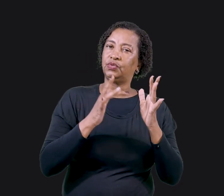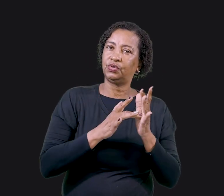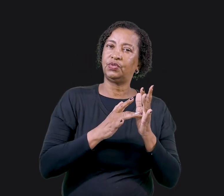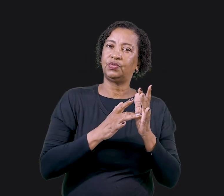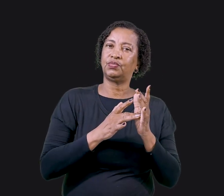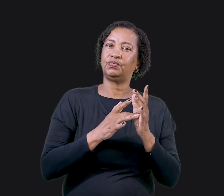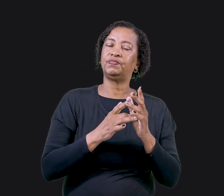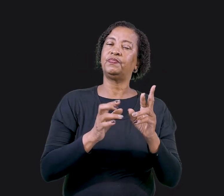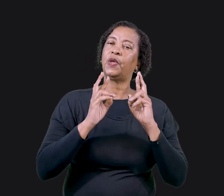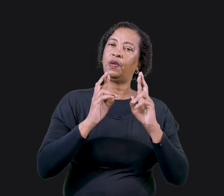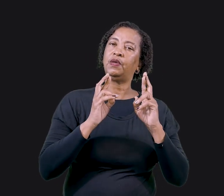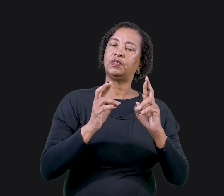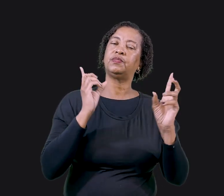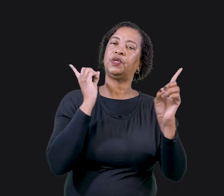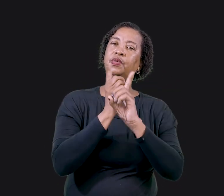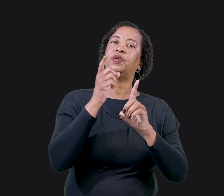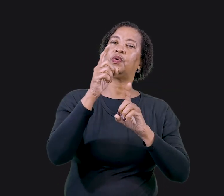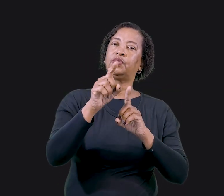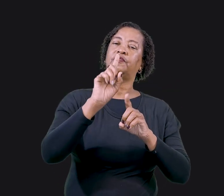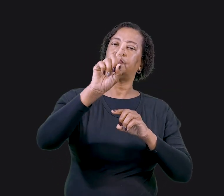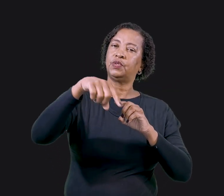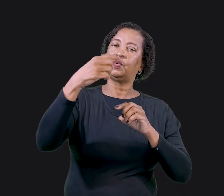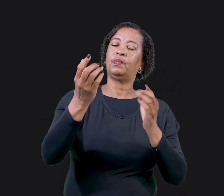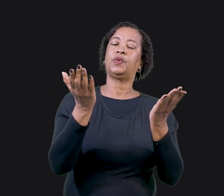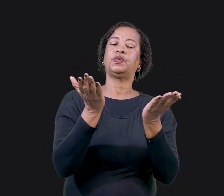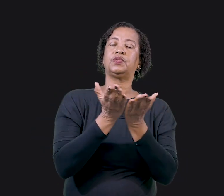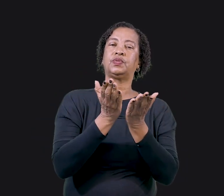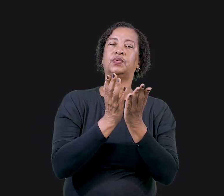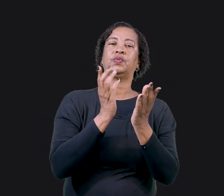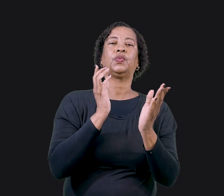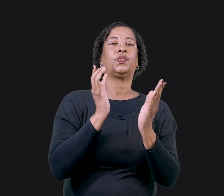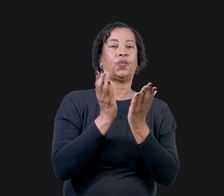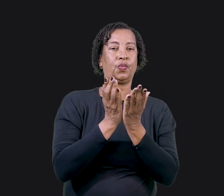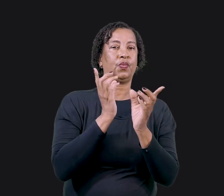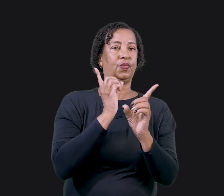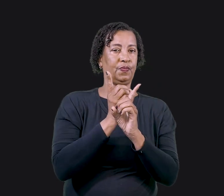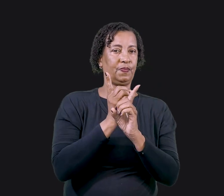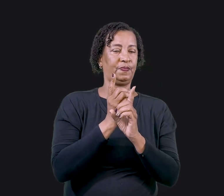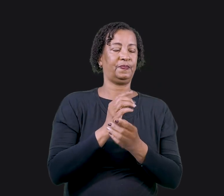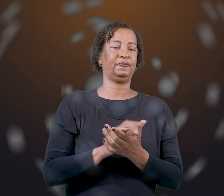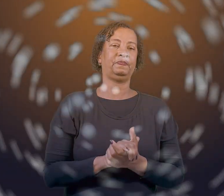fome espiritual. Eu espero por você no próximo encontro com a palavra.